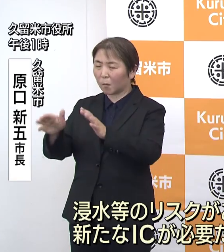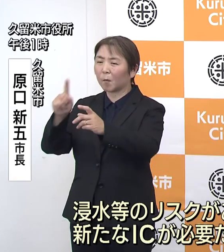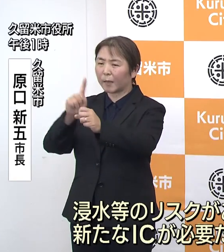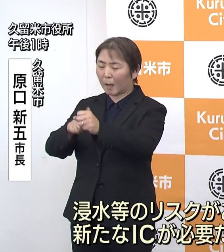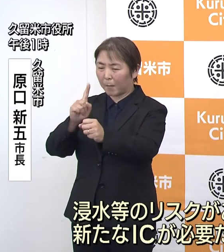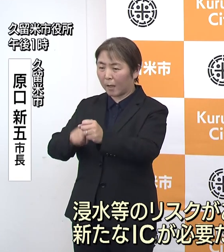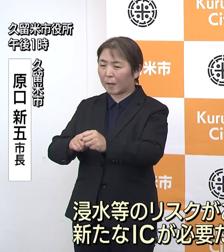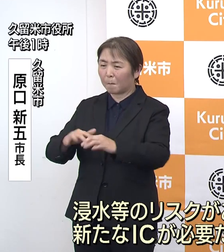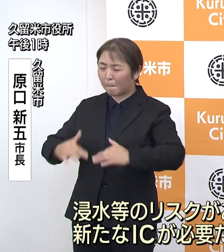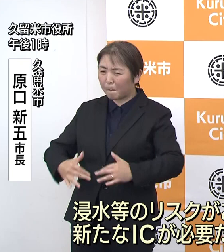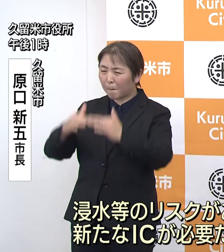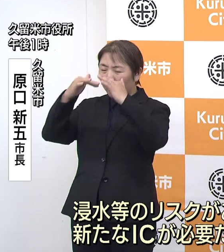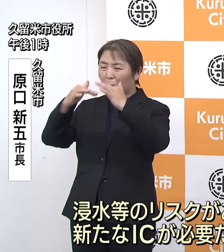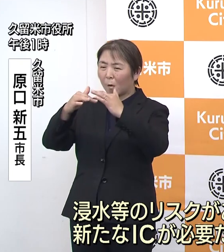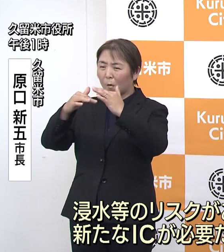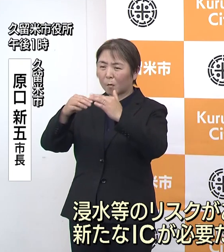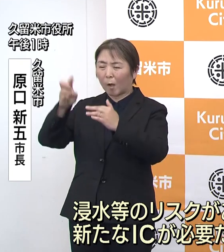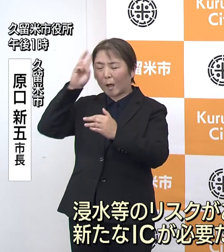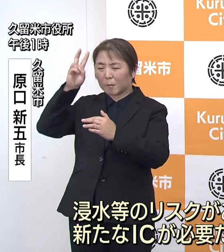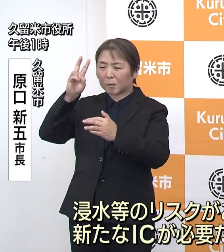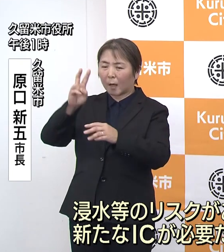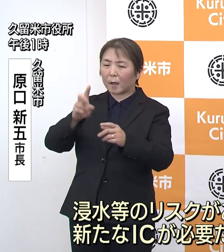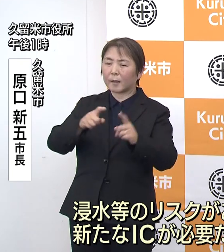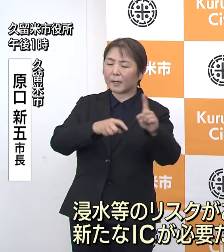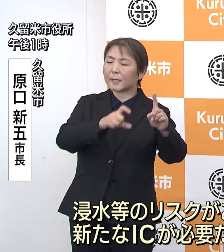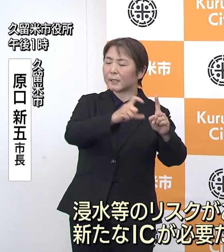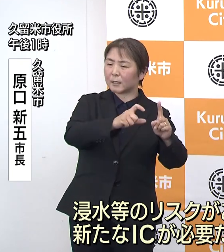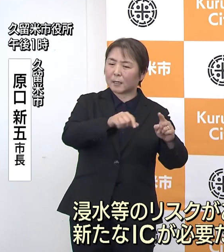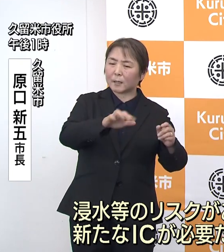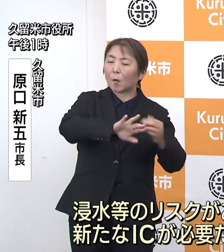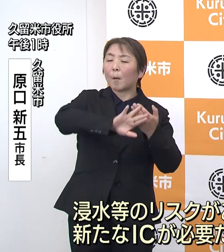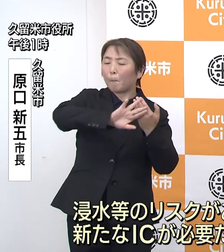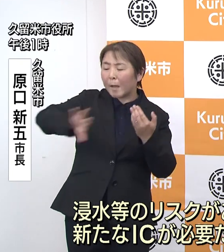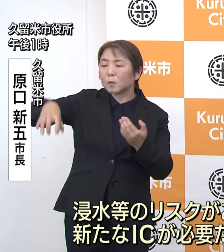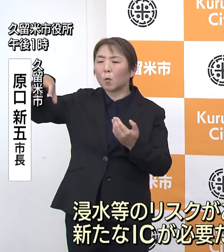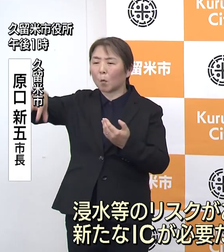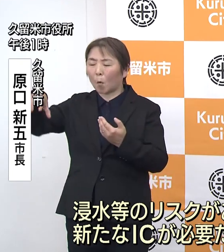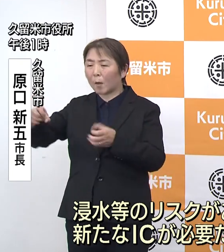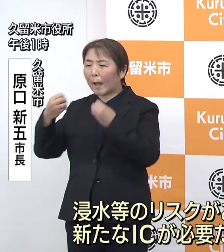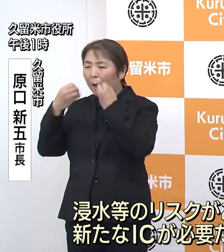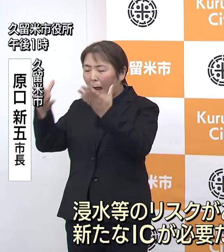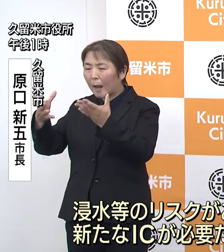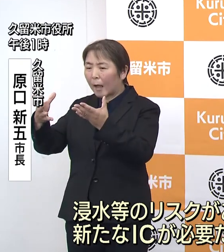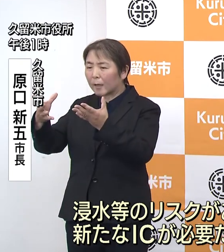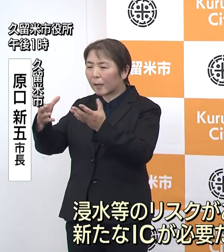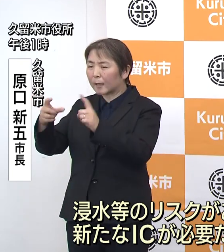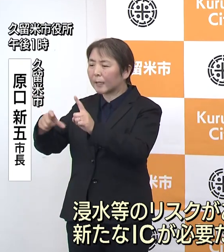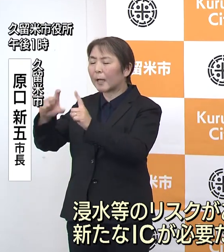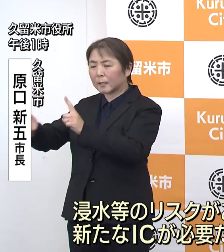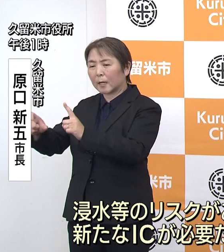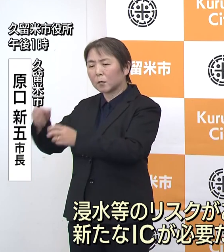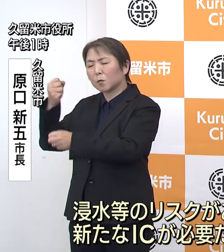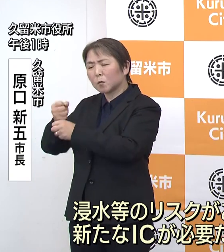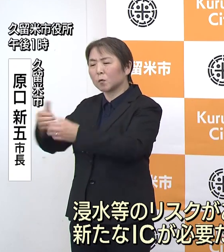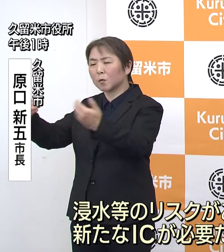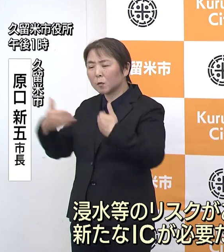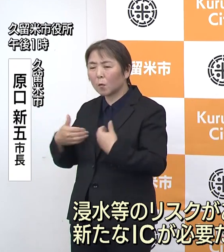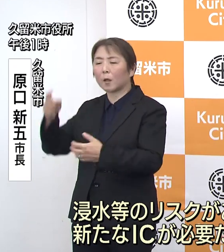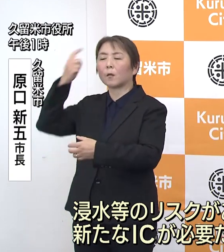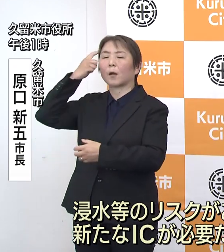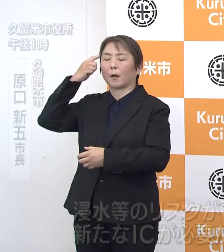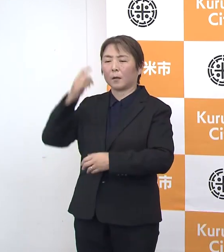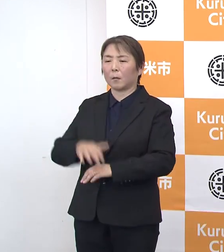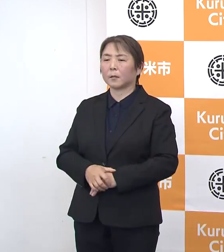浸水等のリスクがある久留米インターチェンジとは別に、新たなインターチェンジが必要だと考